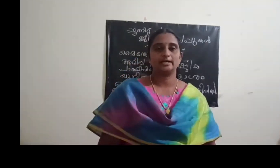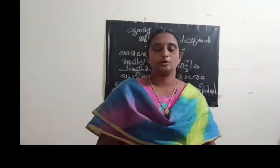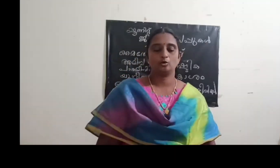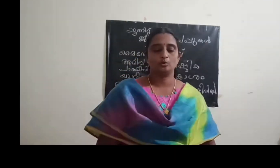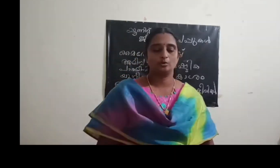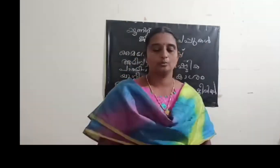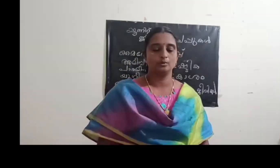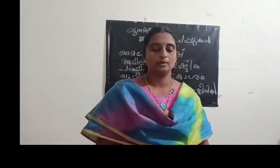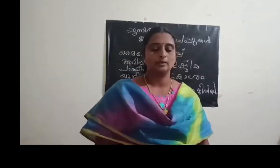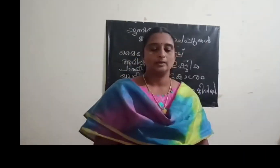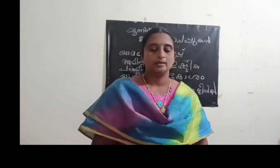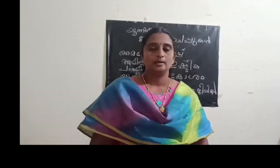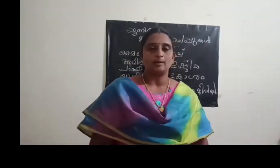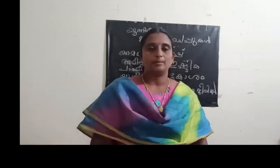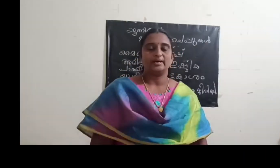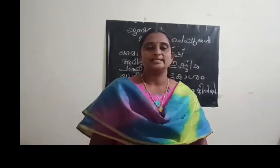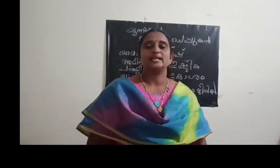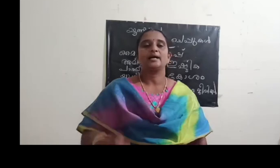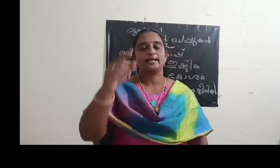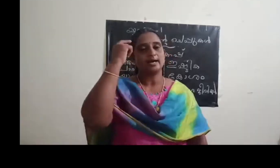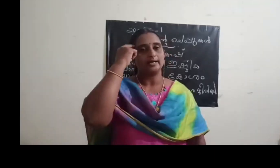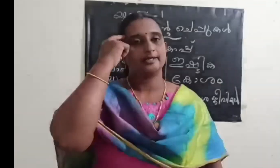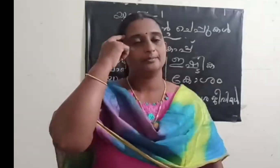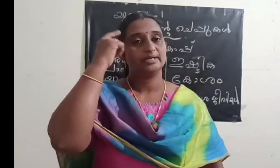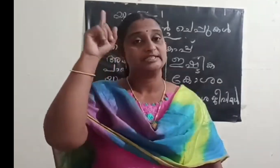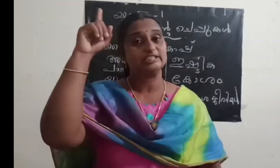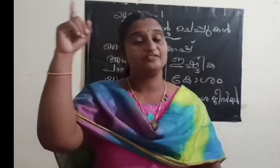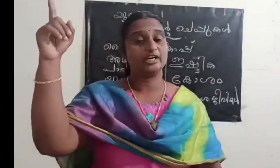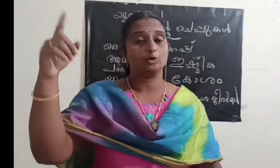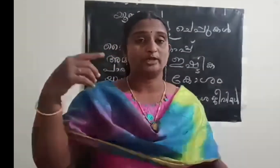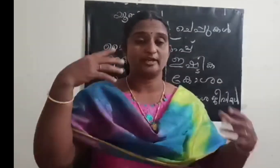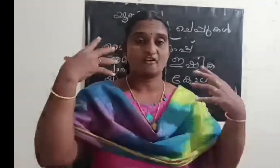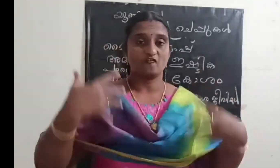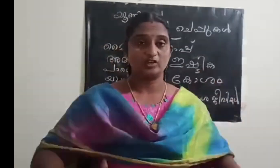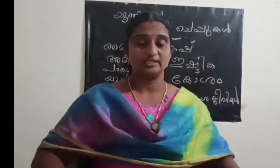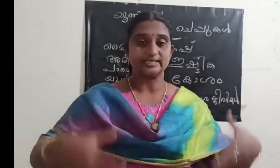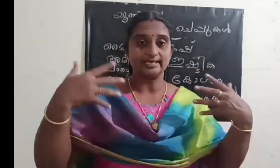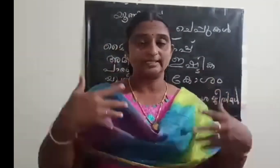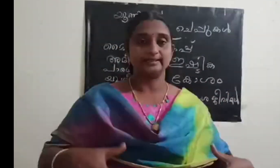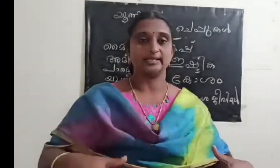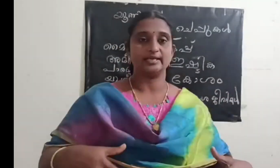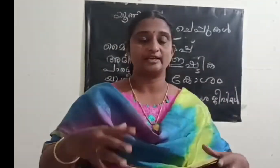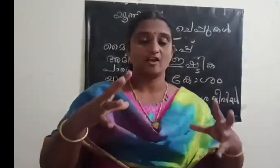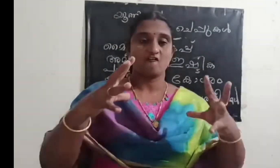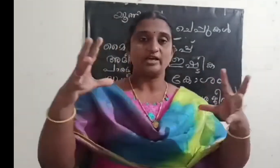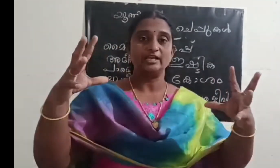മനസ്സിലായോ അപ്പം മനസ്സിലാക്കേണ്ട കാര്യം ജീവികളുടെ ശരീരത്തിന്റെ